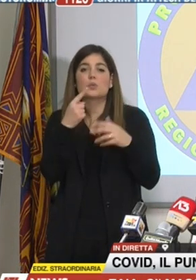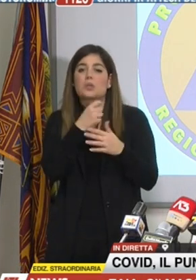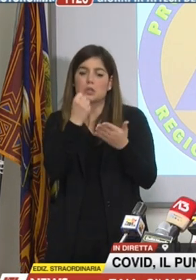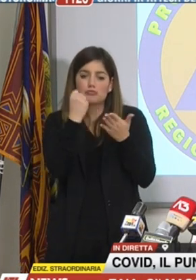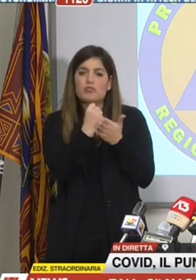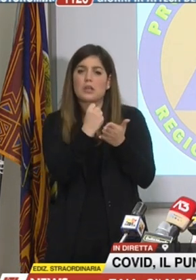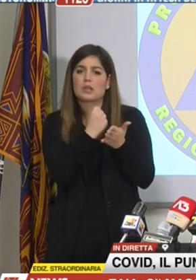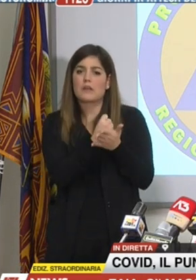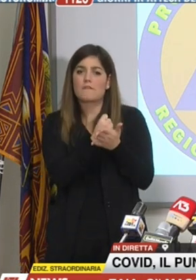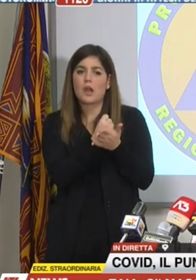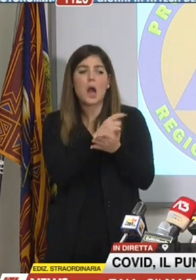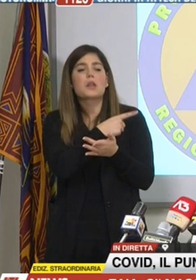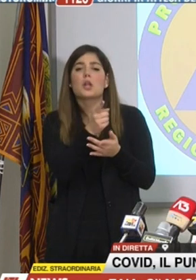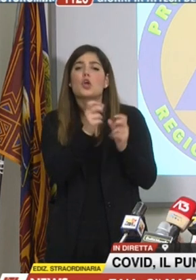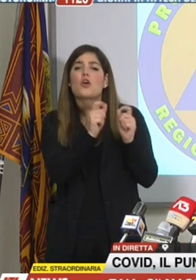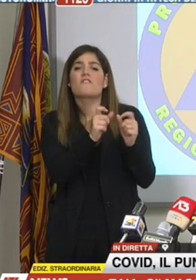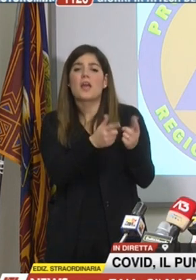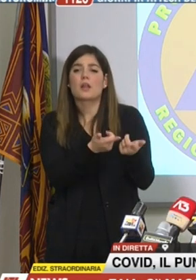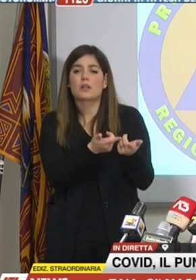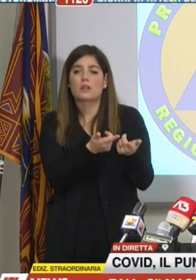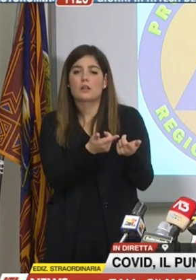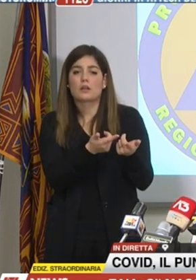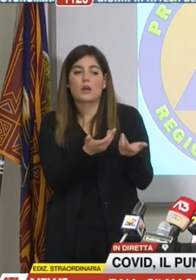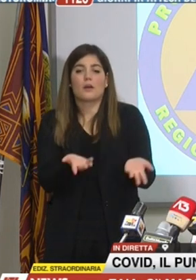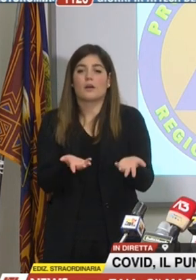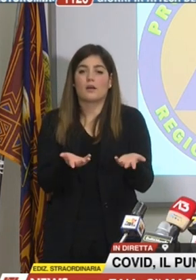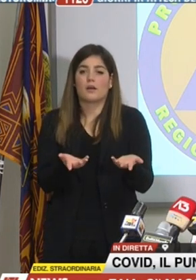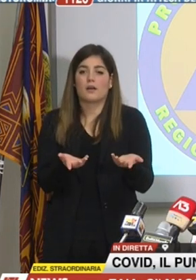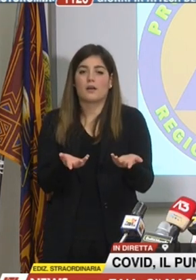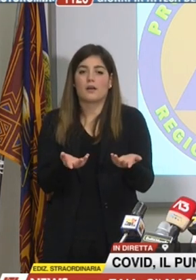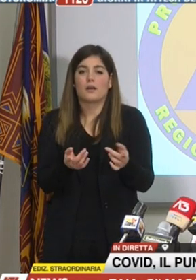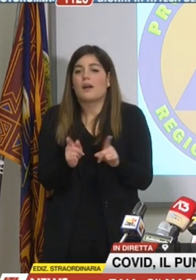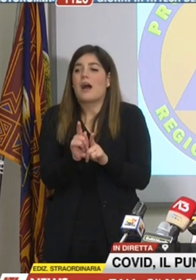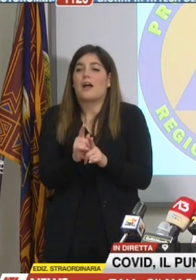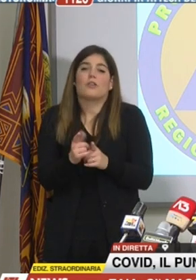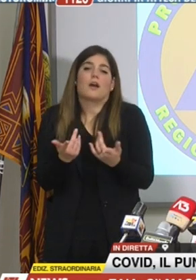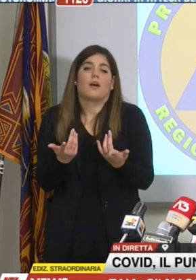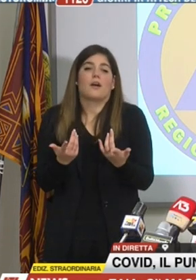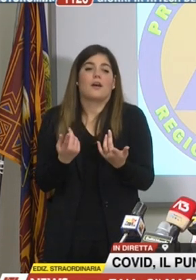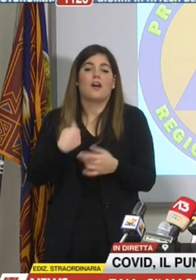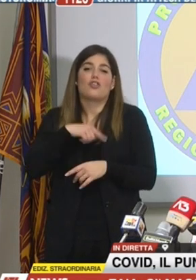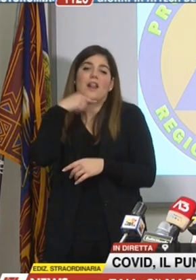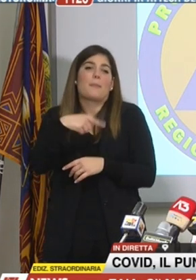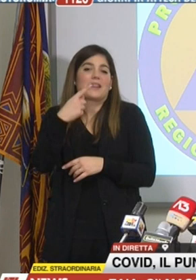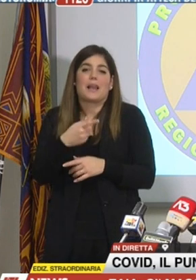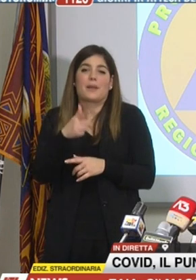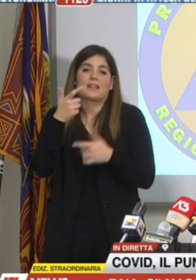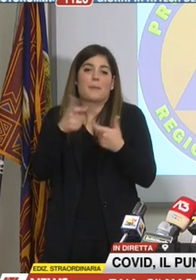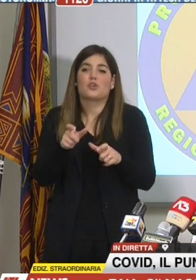certificati FDA, e iniziano a venderlo. Cioè, allora dopo lamentiamoci perché abbiamo la fuga dei cervelli, perché arriviamo sempre ultimi